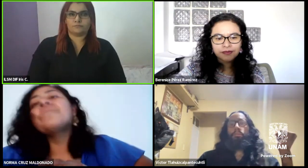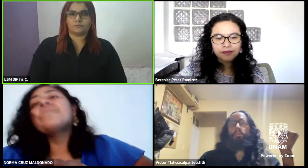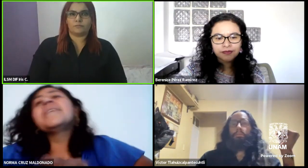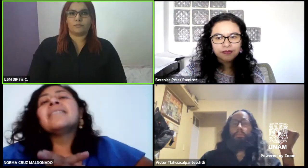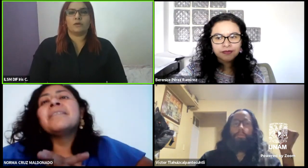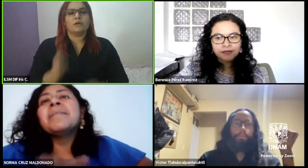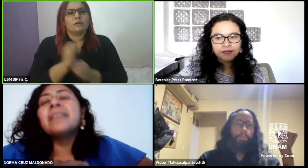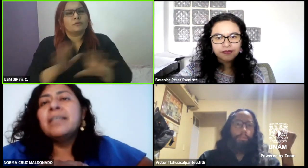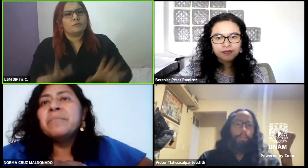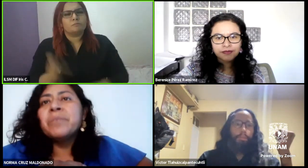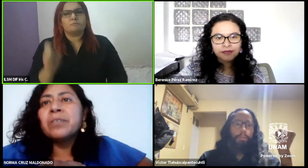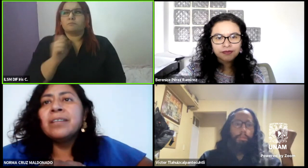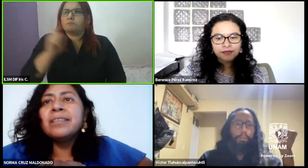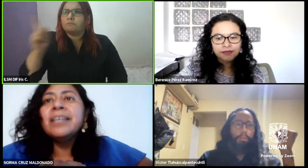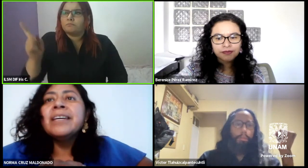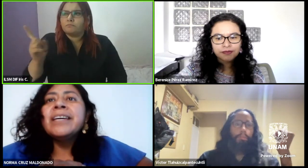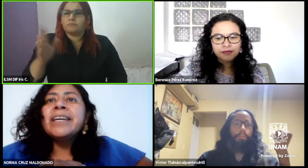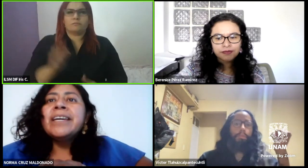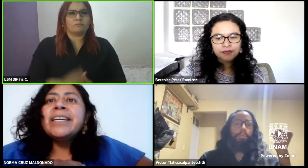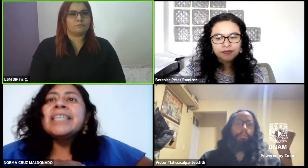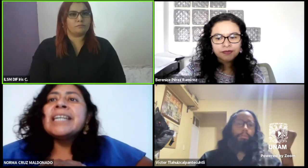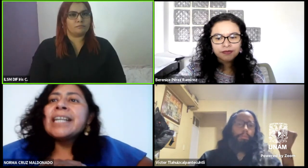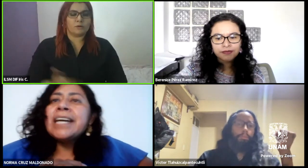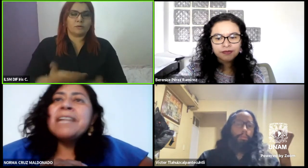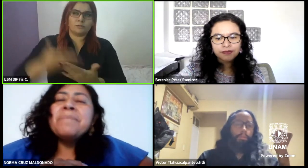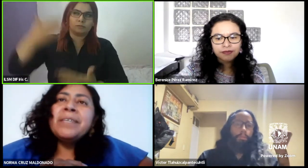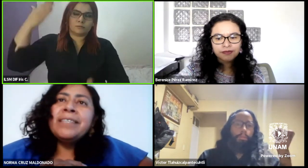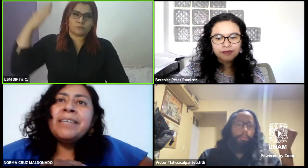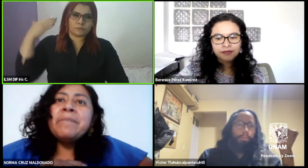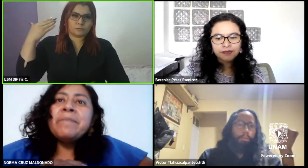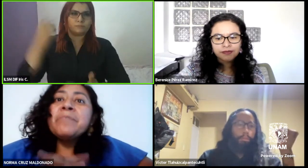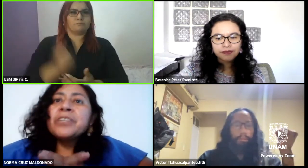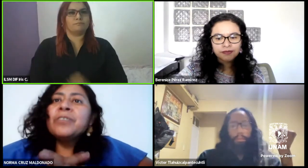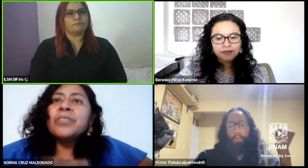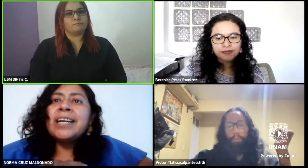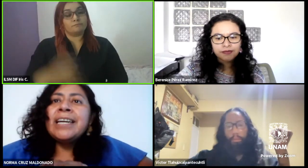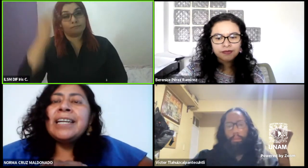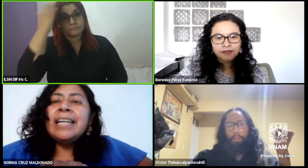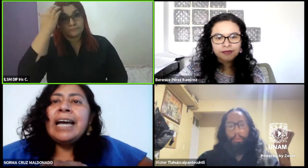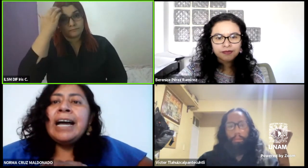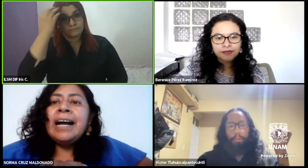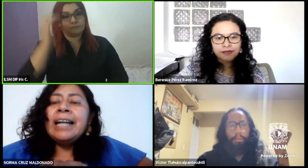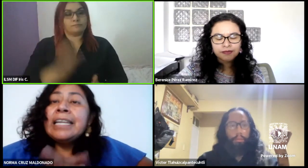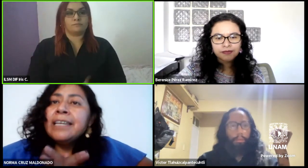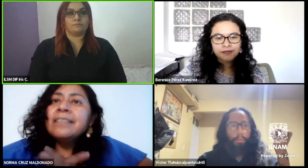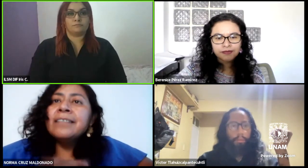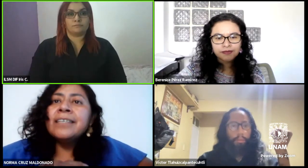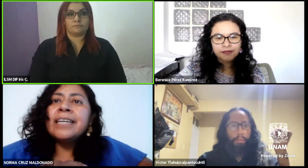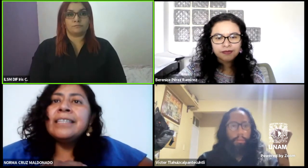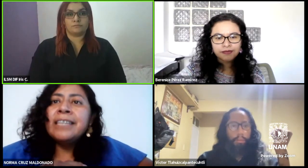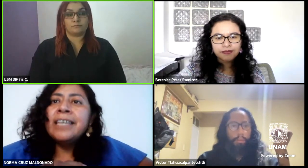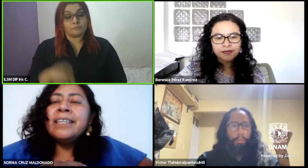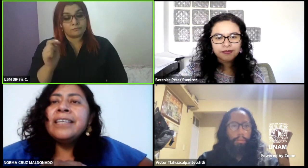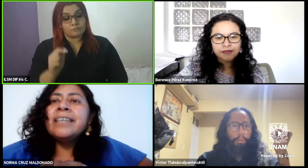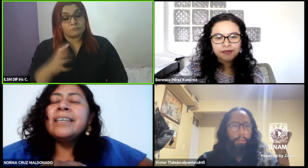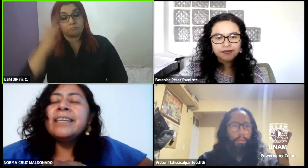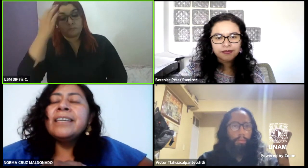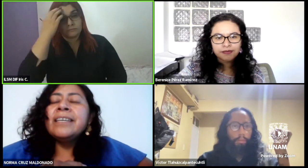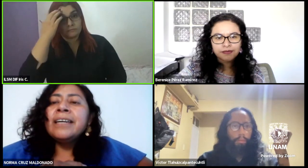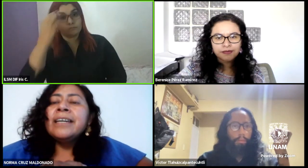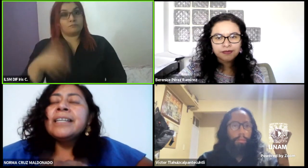análisis sobre este tema tan importante. Y que realmente vamos a encontrar a él, a alguien que